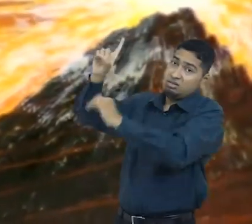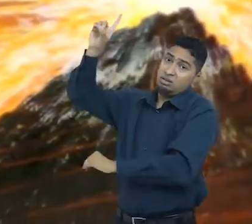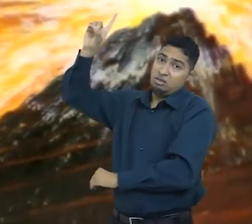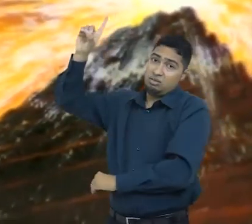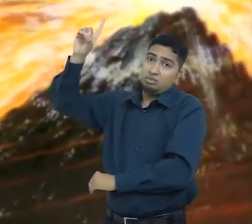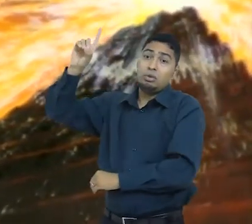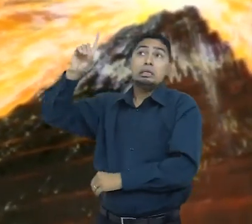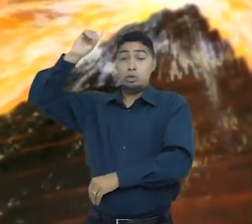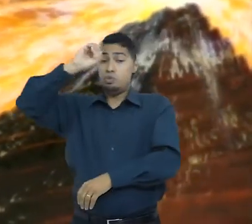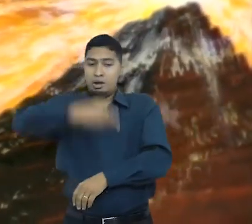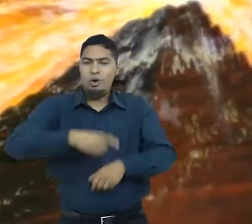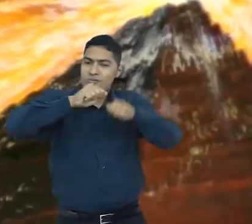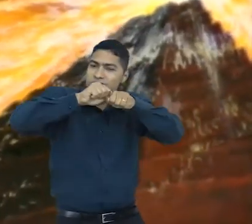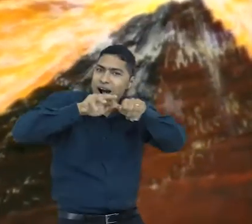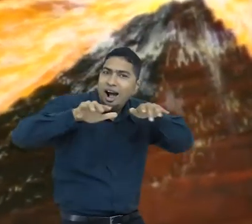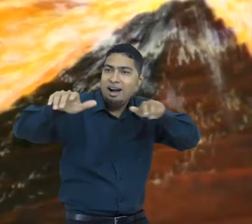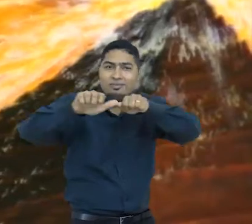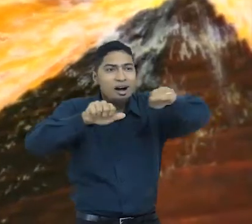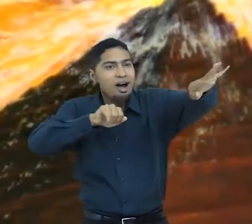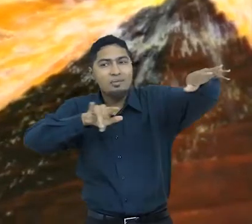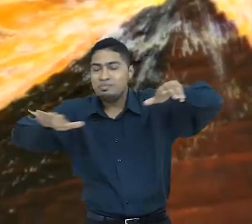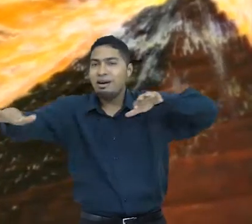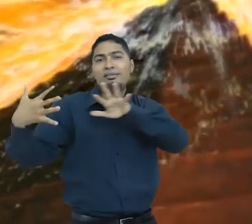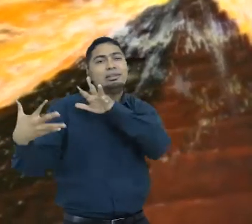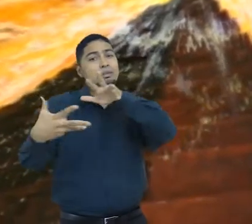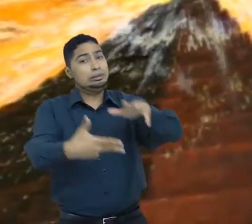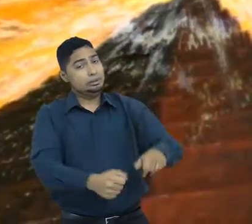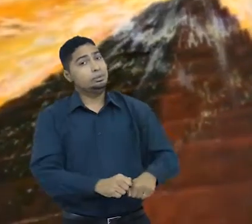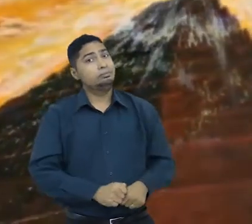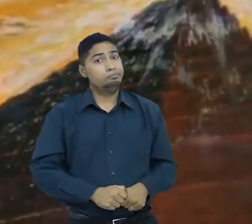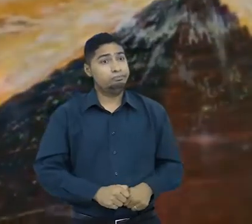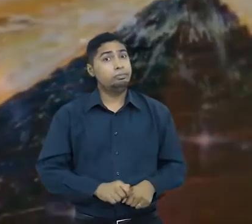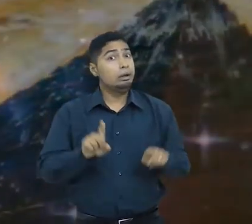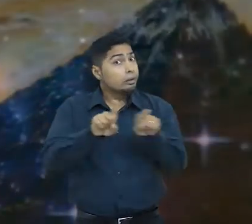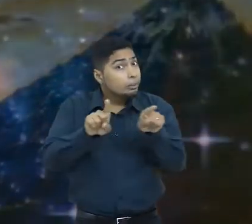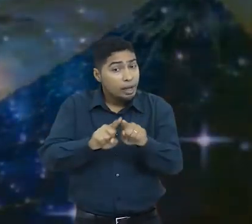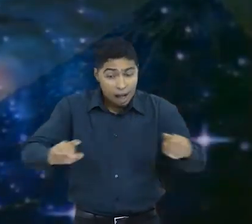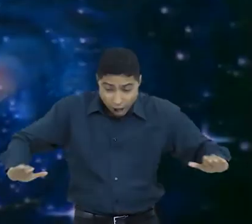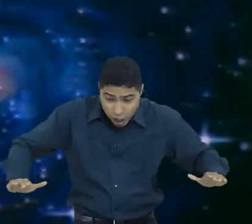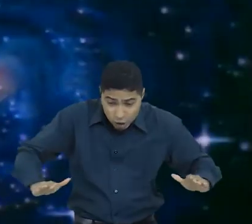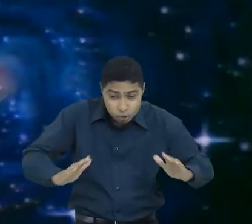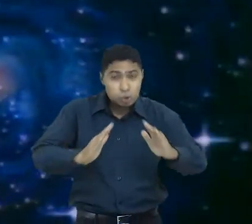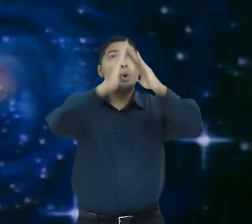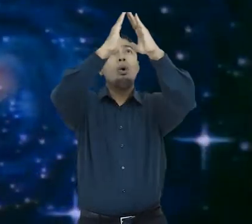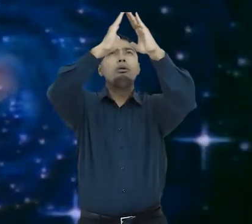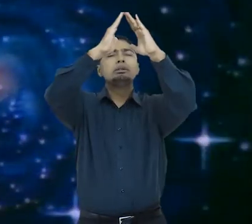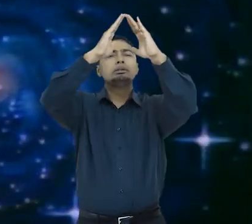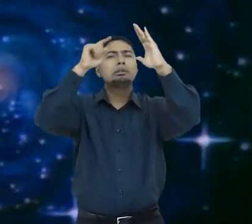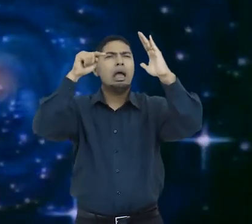Deus para que se espalhassem e povoassem a terra. Além do mais, a torre que planejavam construir seria um